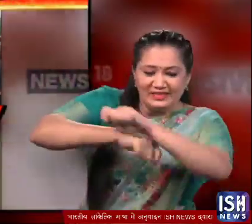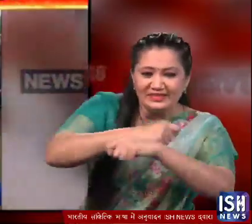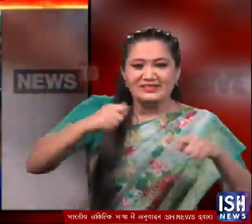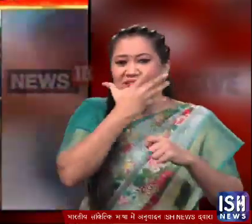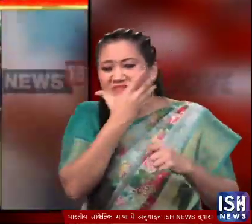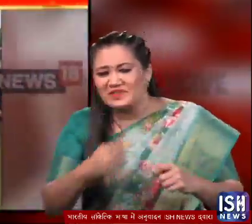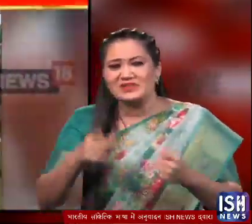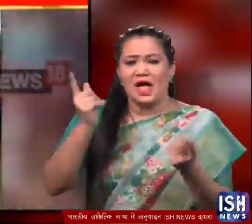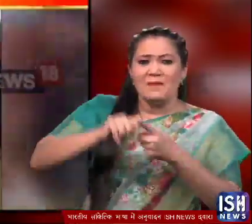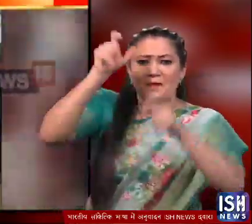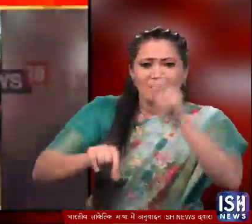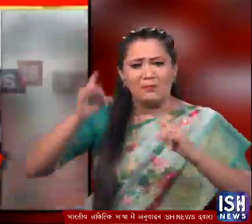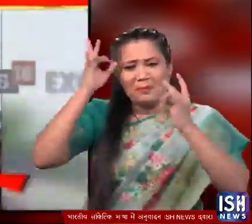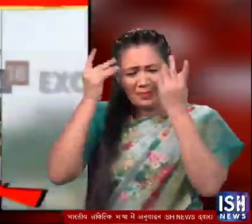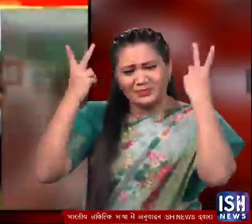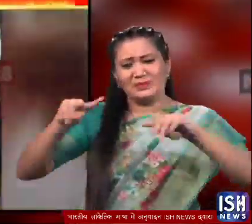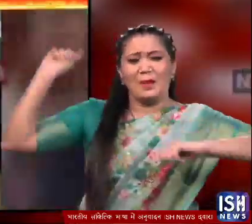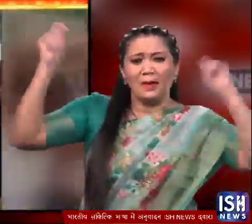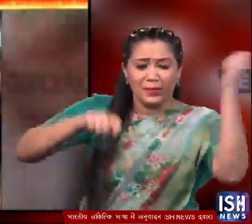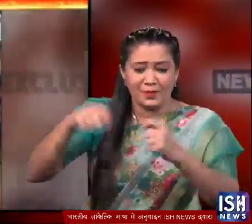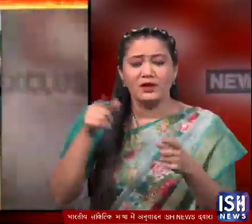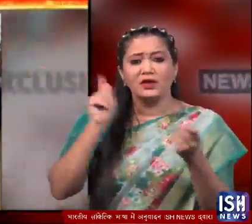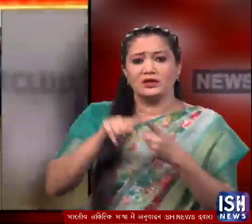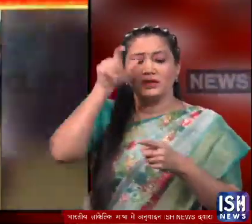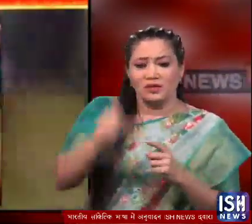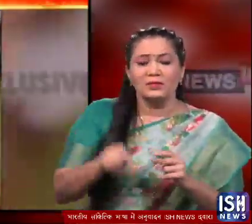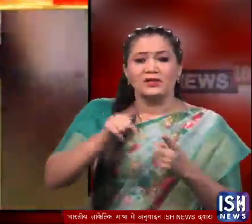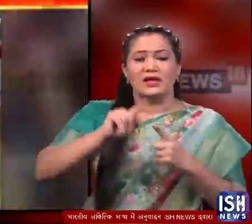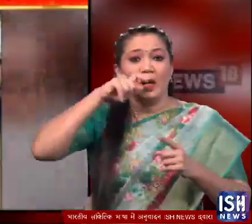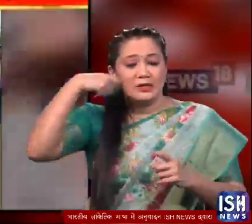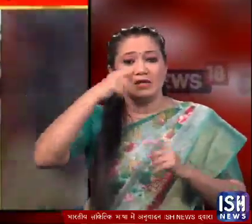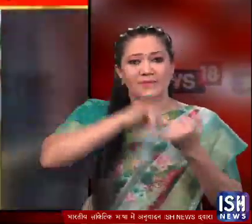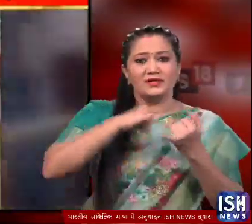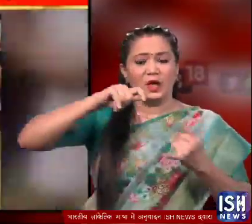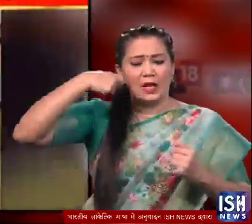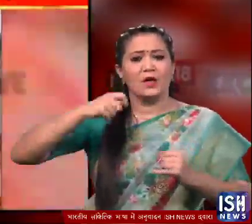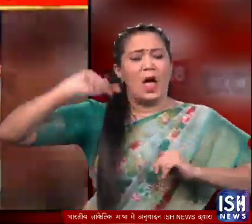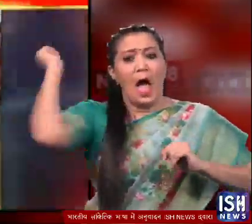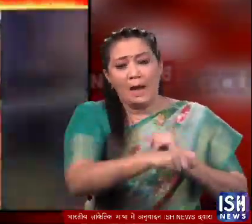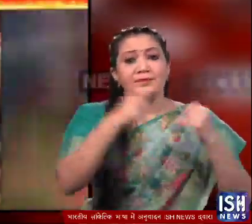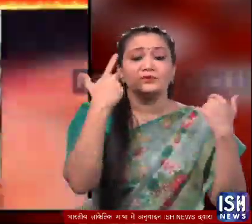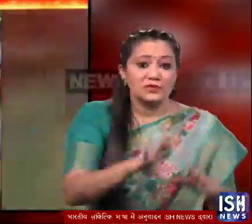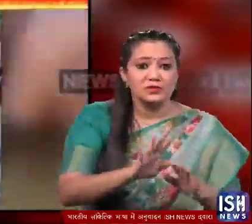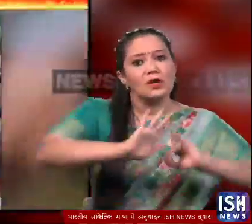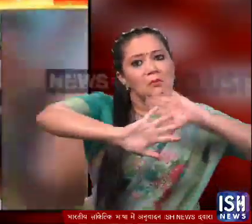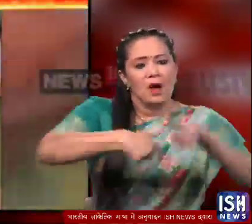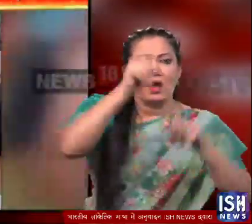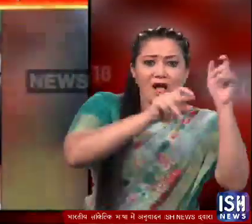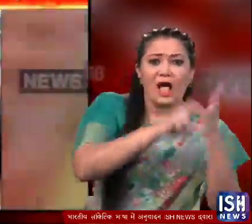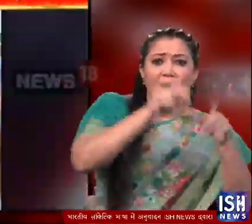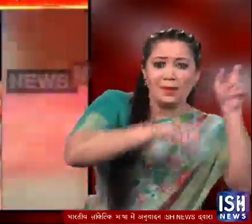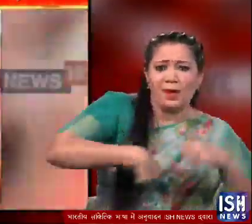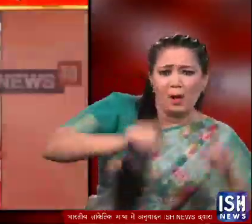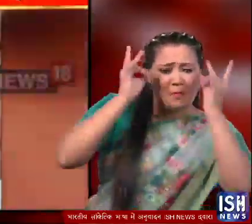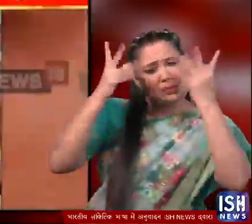एक साधु को भीड़ के गुस्से का शिकार होना पड़ा। आरोप है कि इसने गांव के सरपंच पर धारदार हथियार से वार किया था, जिसके बाद पूरे गांव